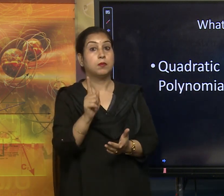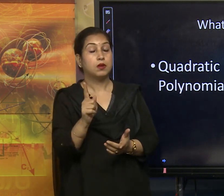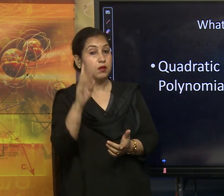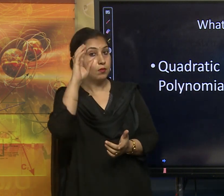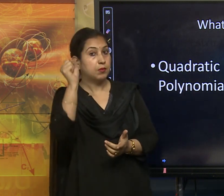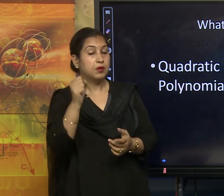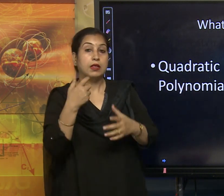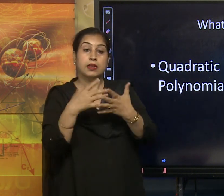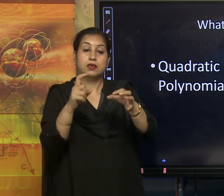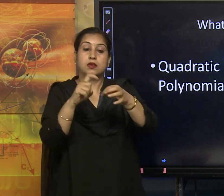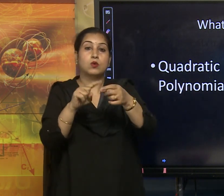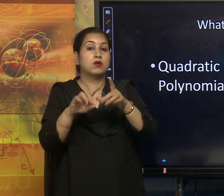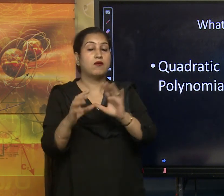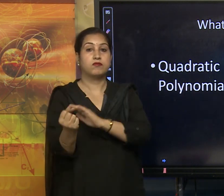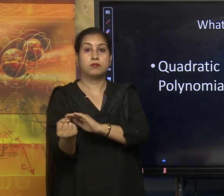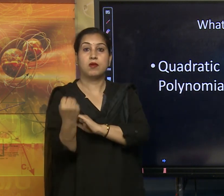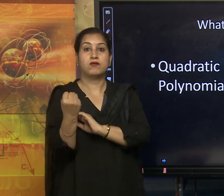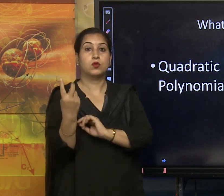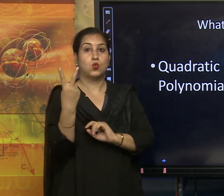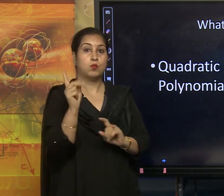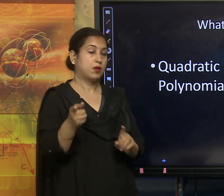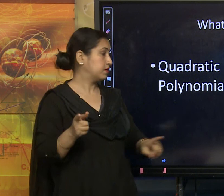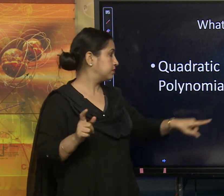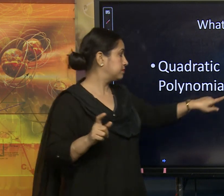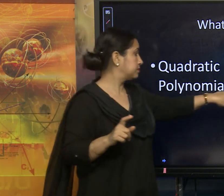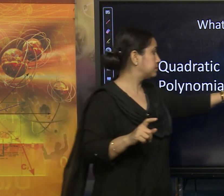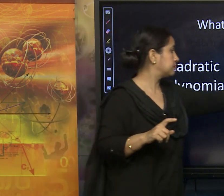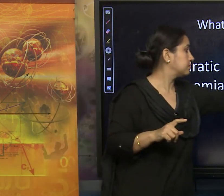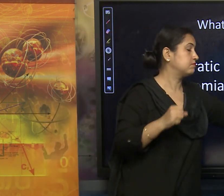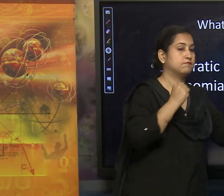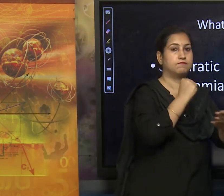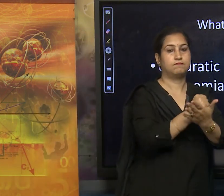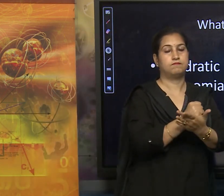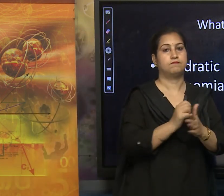है वो 2 होगा।